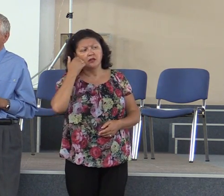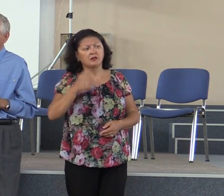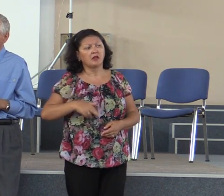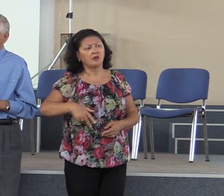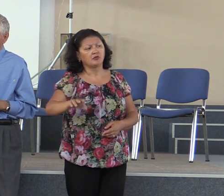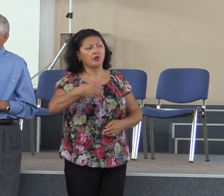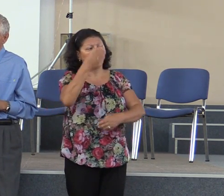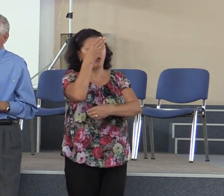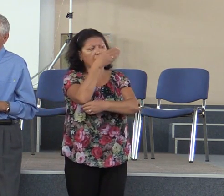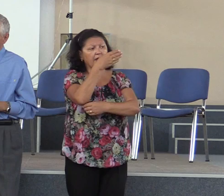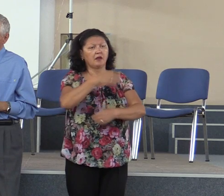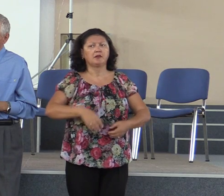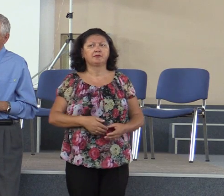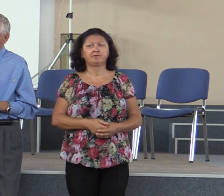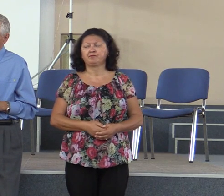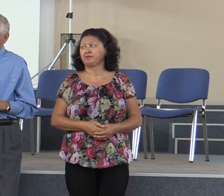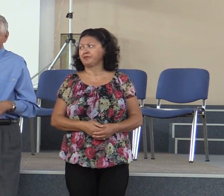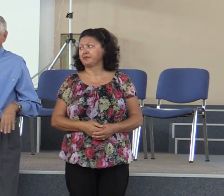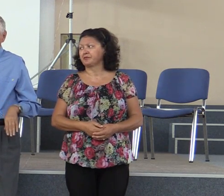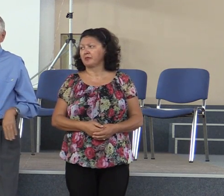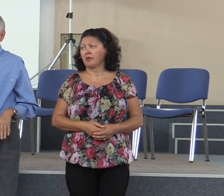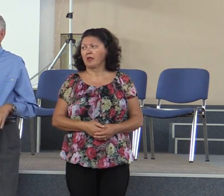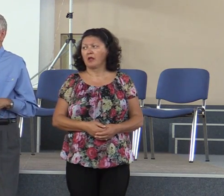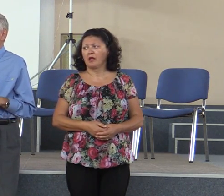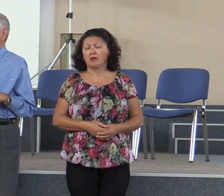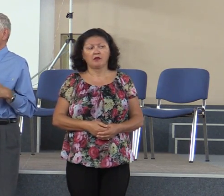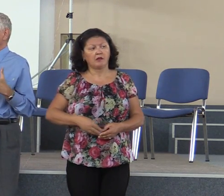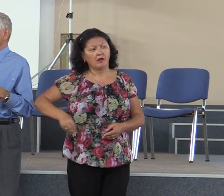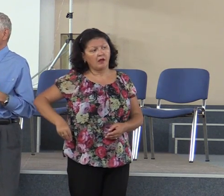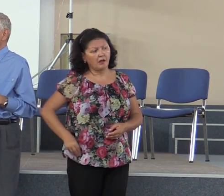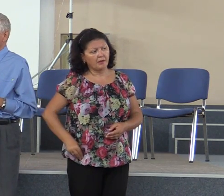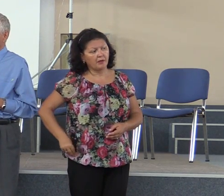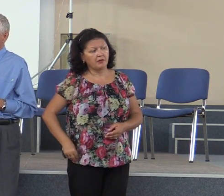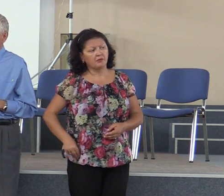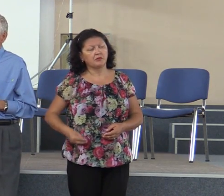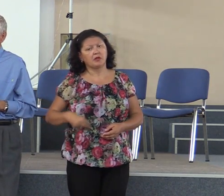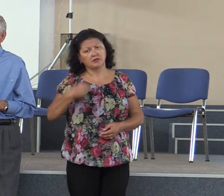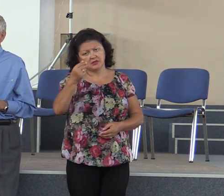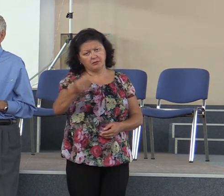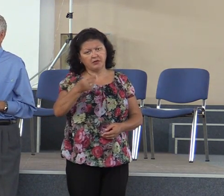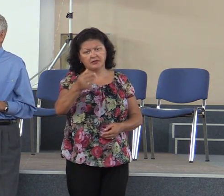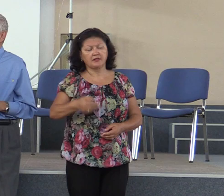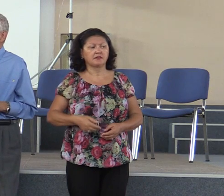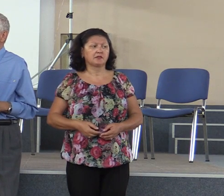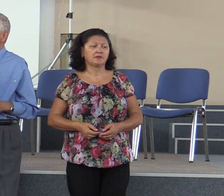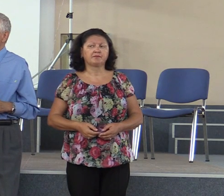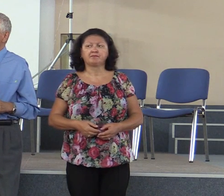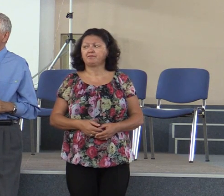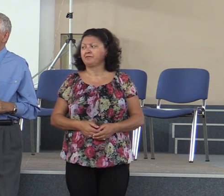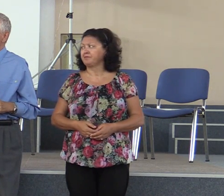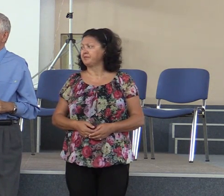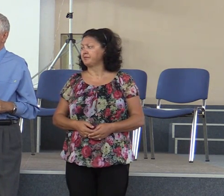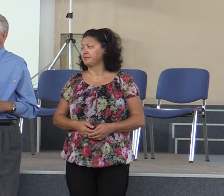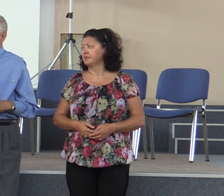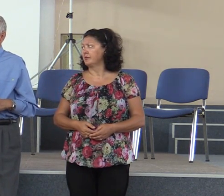and I was reaching into my purse for some money. Am băgat mâna în buzunar să-i plătesc. When I saw an old hand reach out